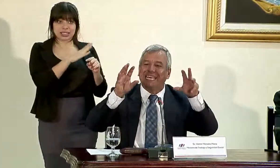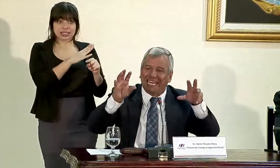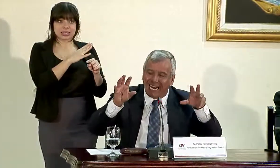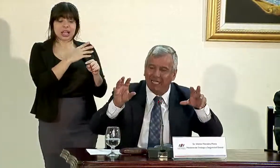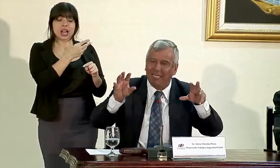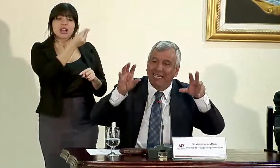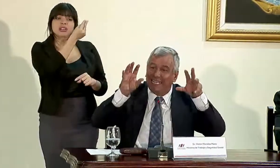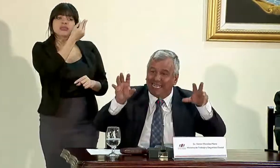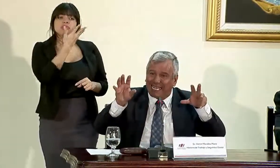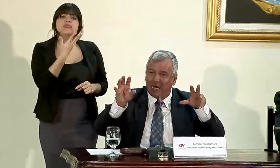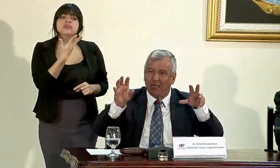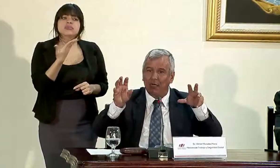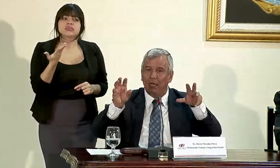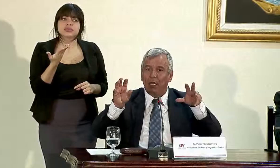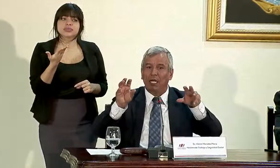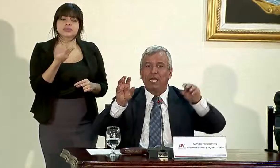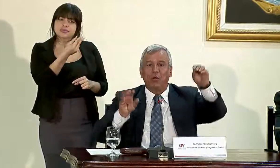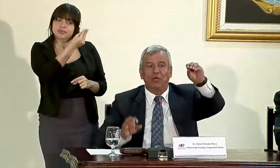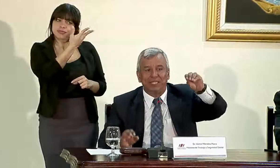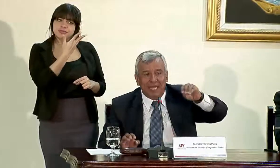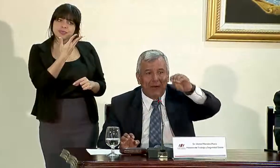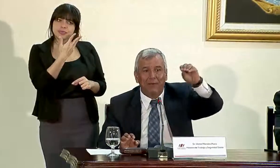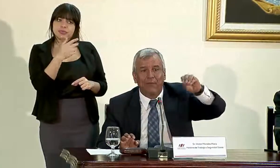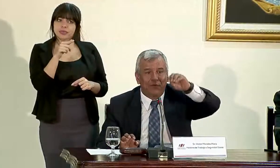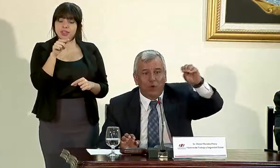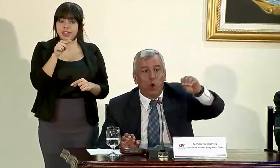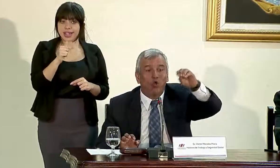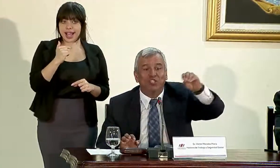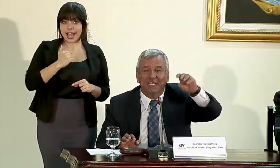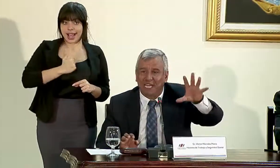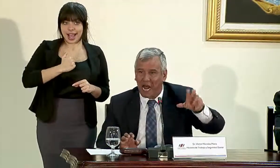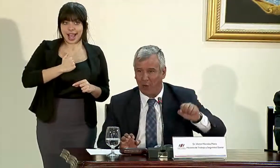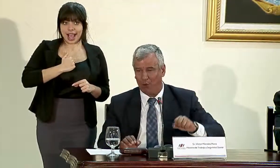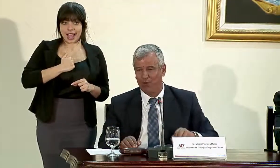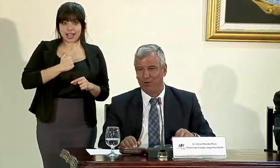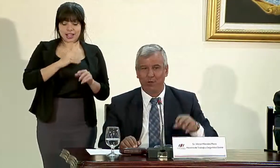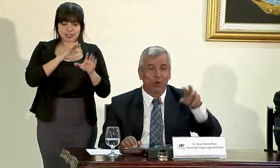que indican que donde está